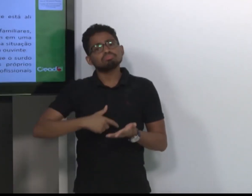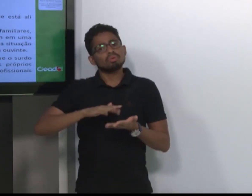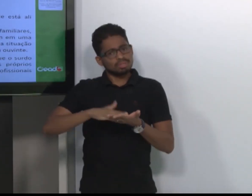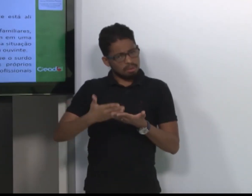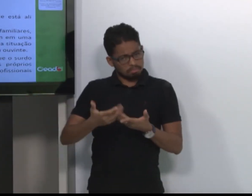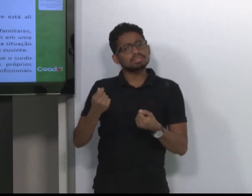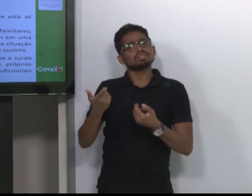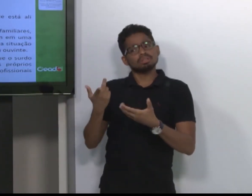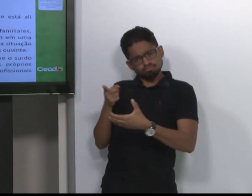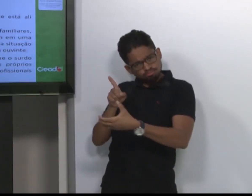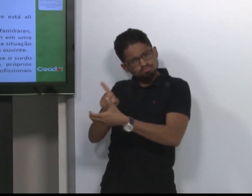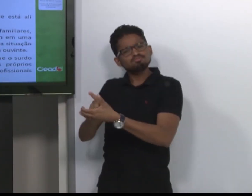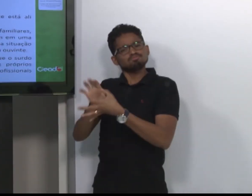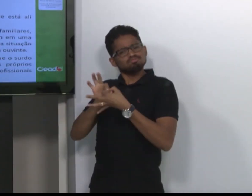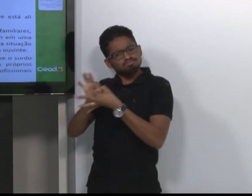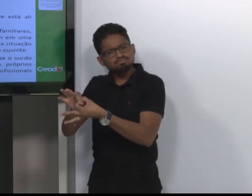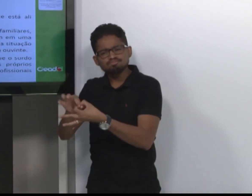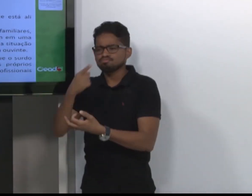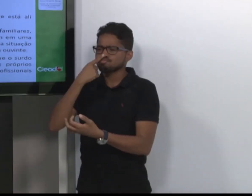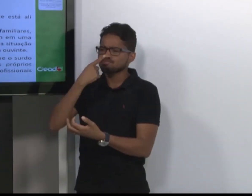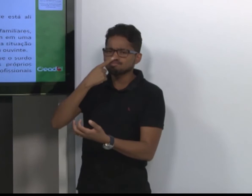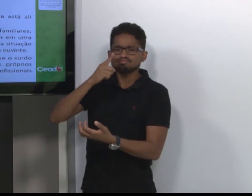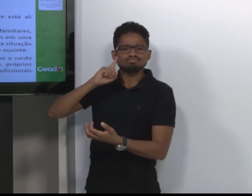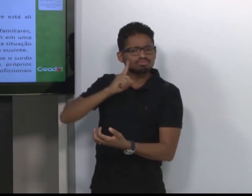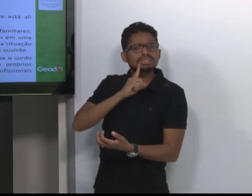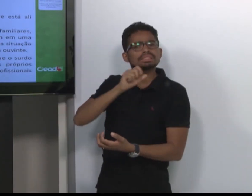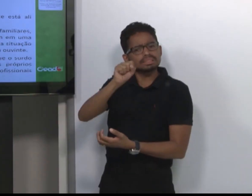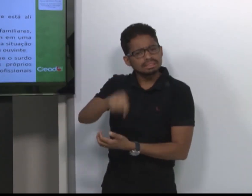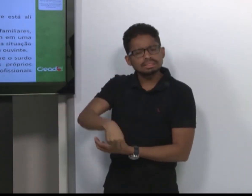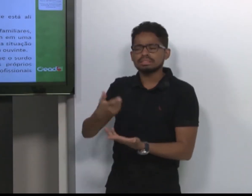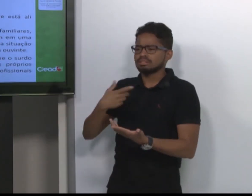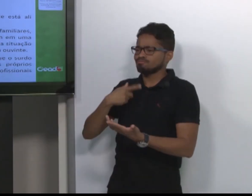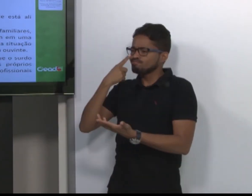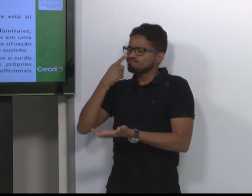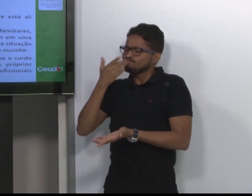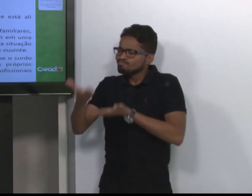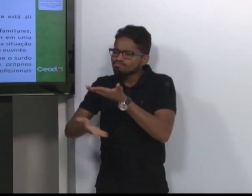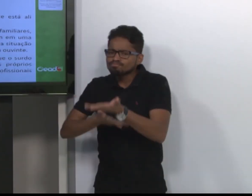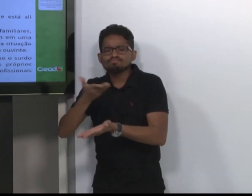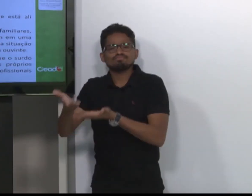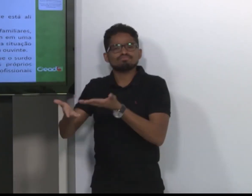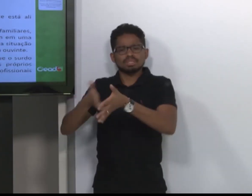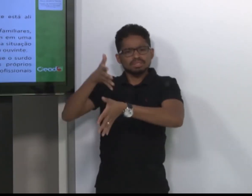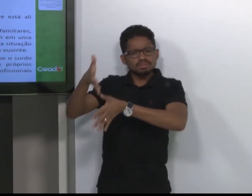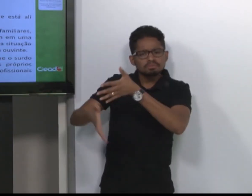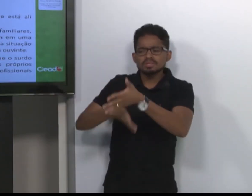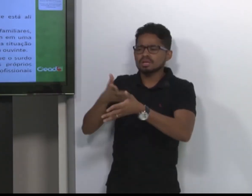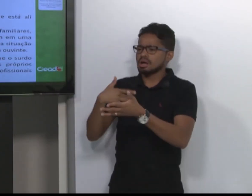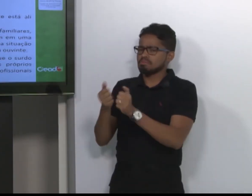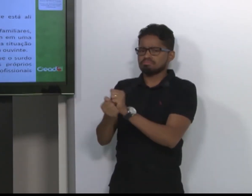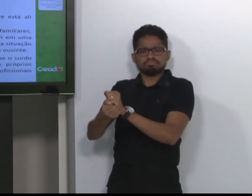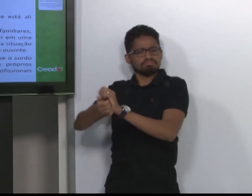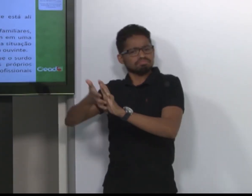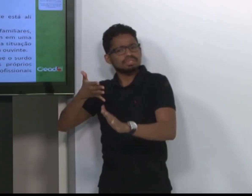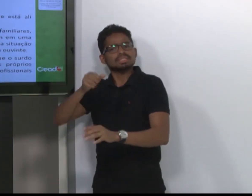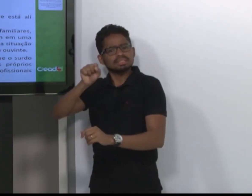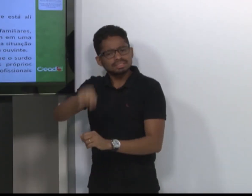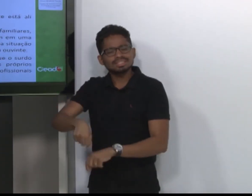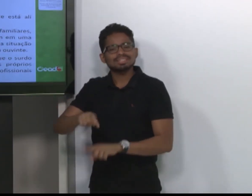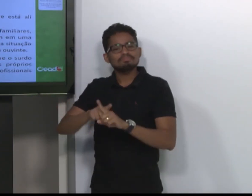O tradutor-intérprete, ele deve sim estar inserido na comunidade surda, ter contato, ser fluente, mas não é